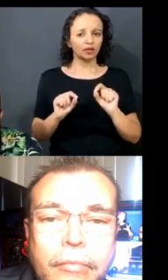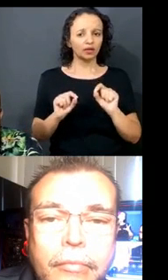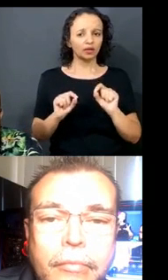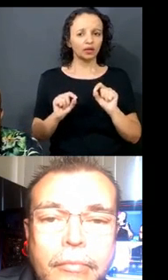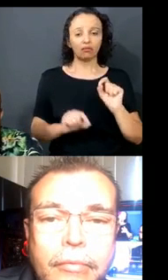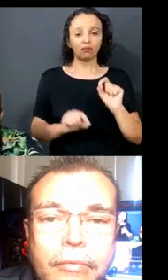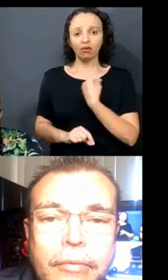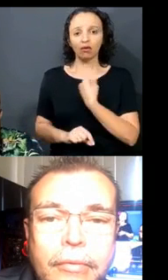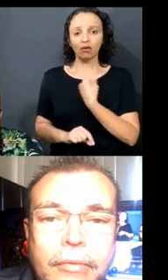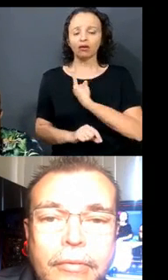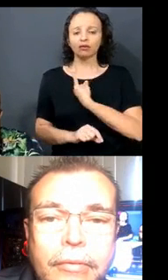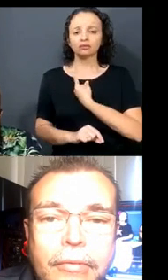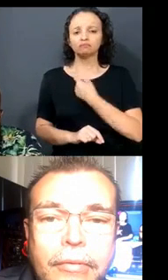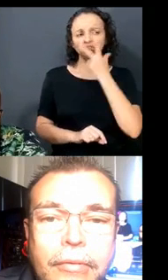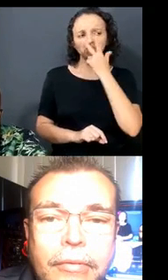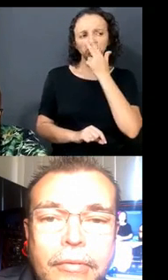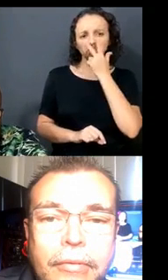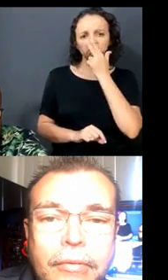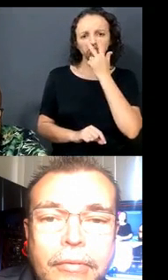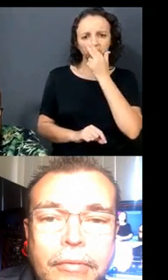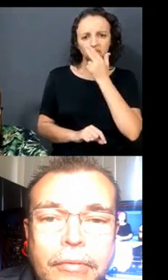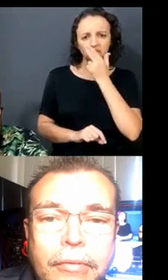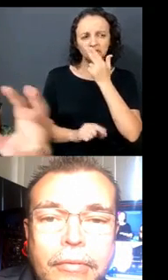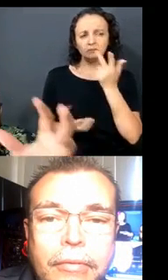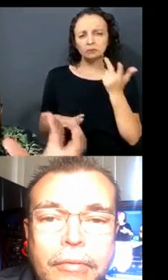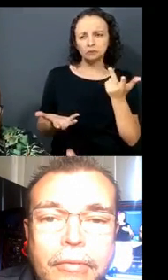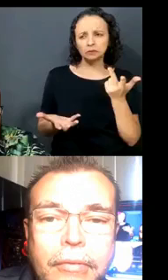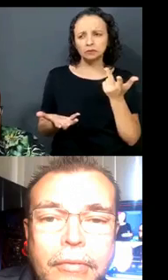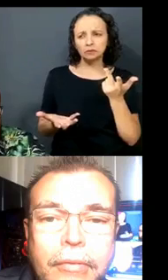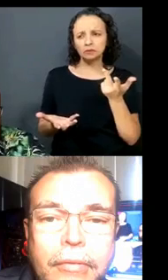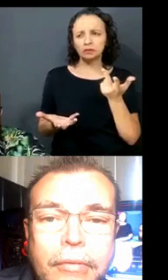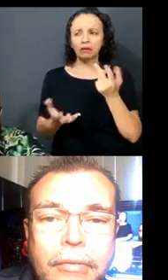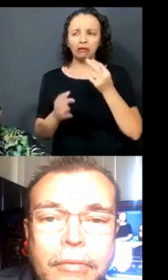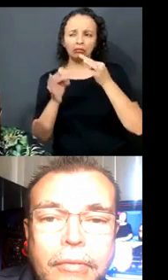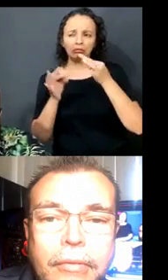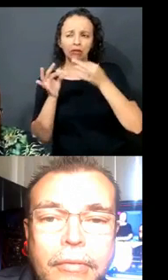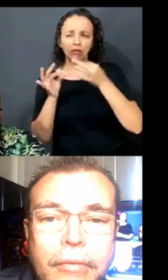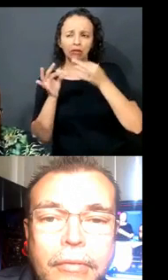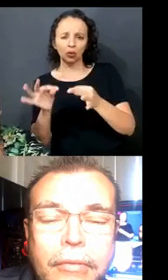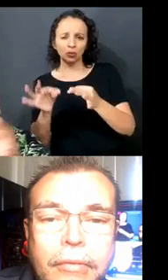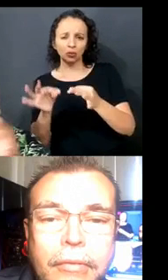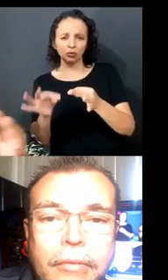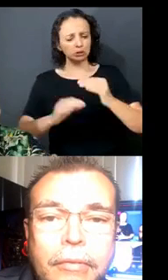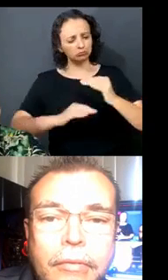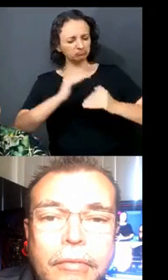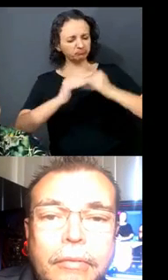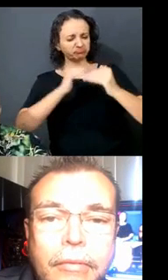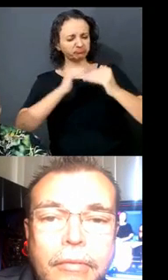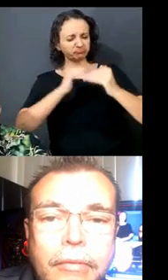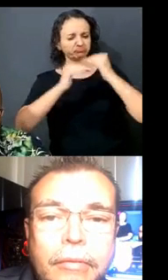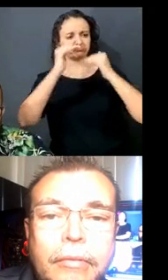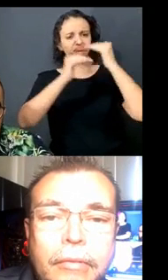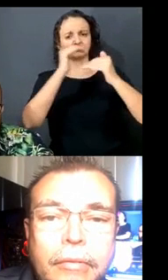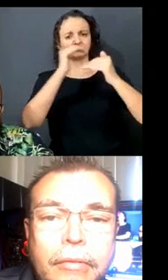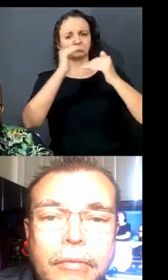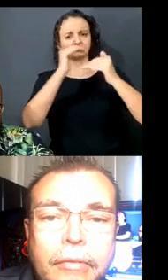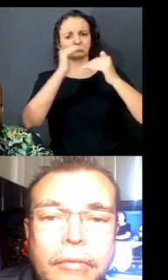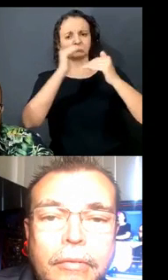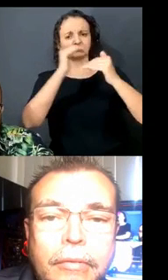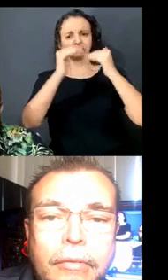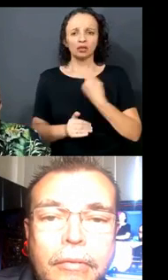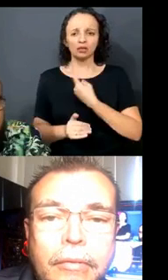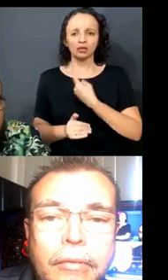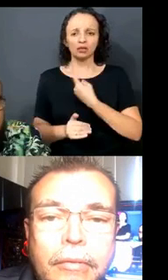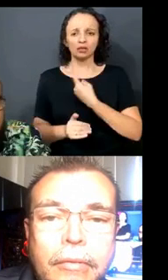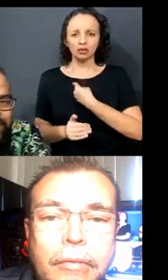proporções, né, que nós estamos, parece que, pegando toda essa linha tecnológica que temos hoje, da evolução do